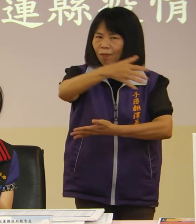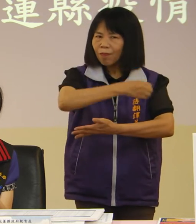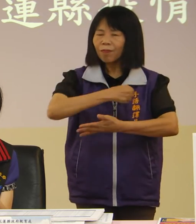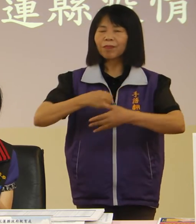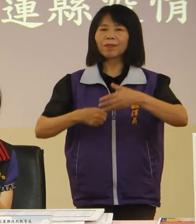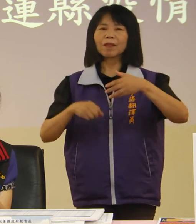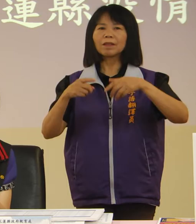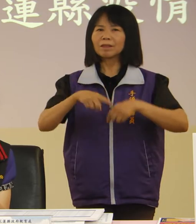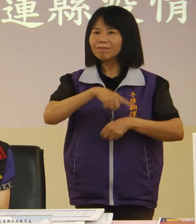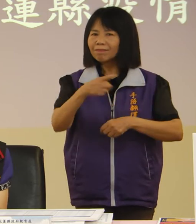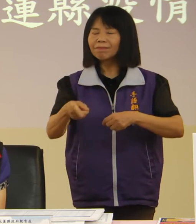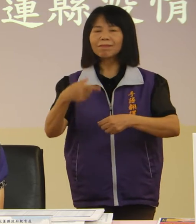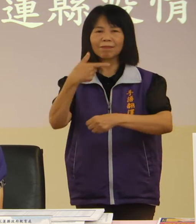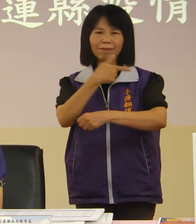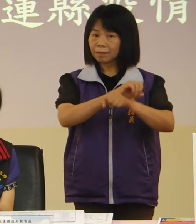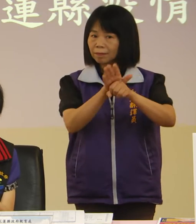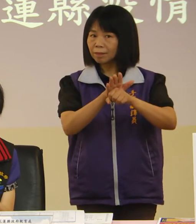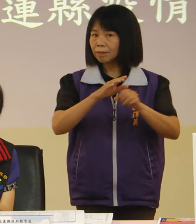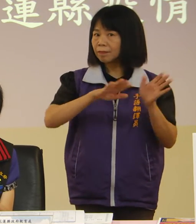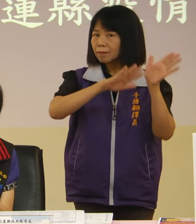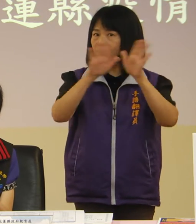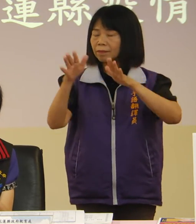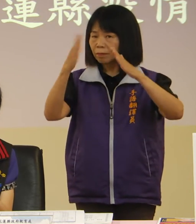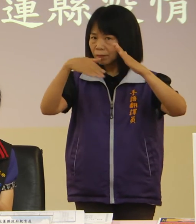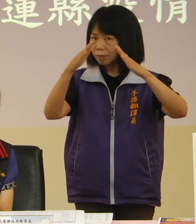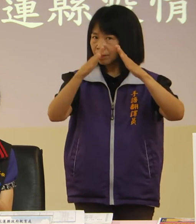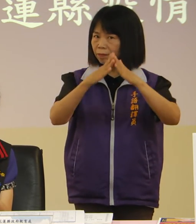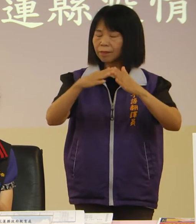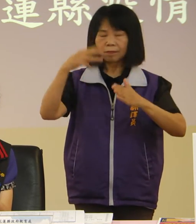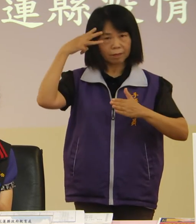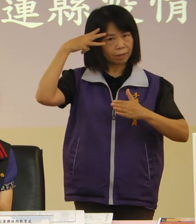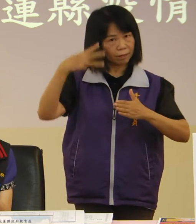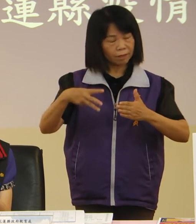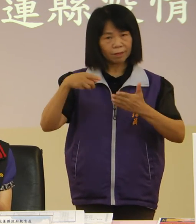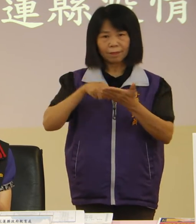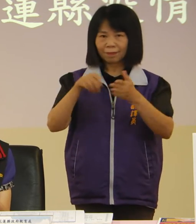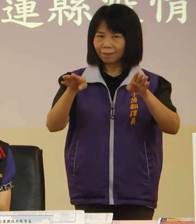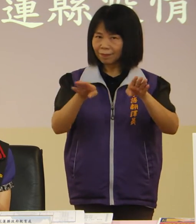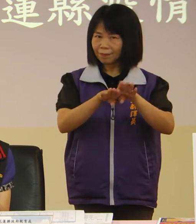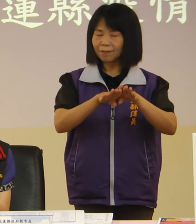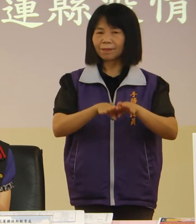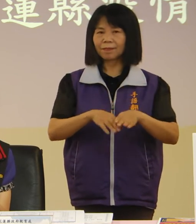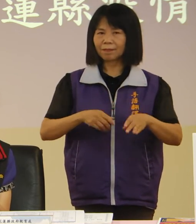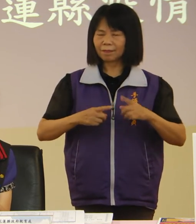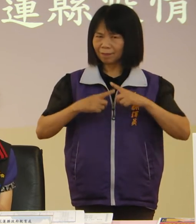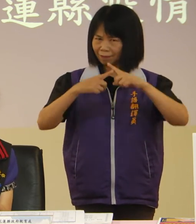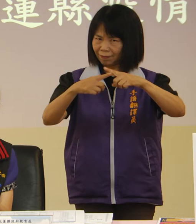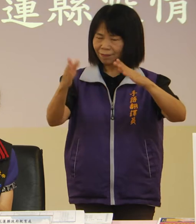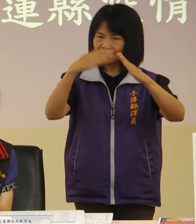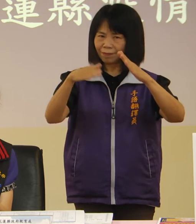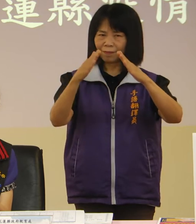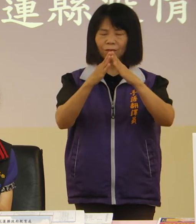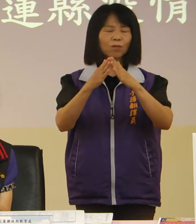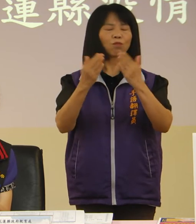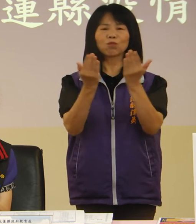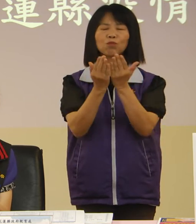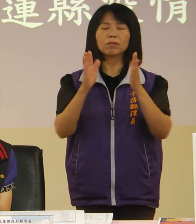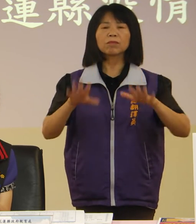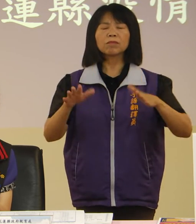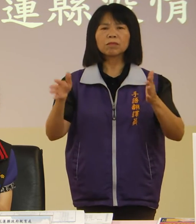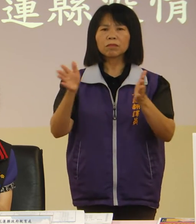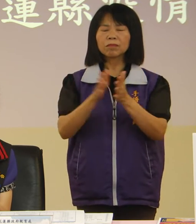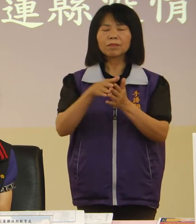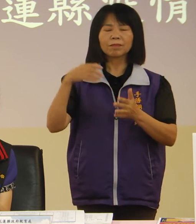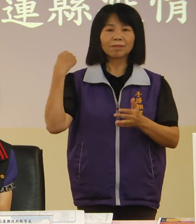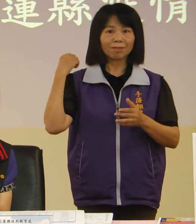行校园疫苗的集中施打。校园疫情及3天防疫假及暂停实体课程的部分。那今天总计新